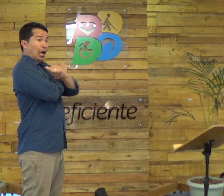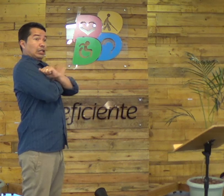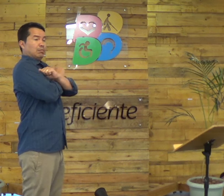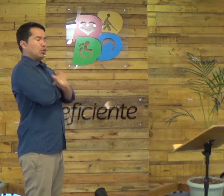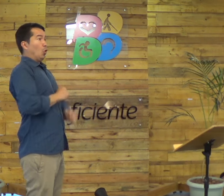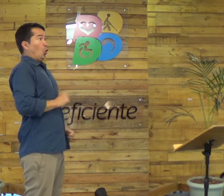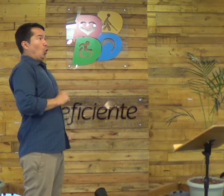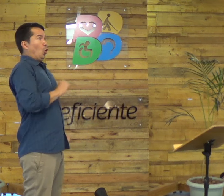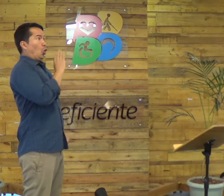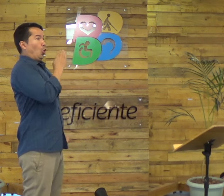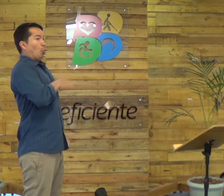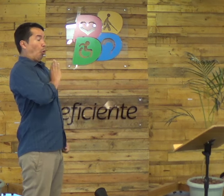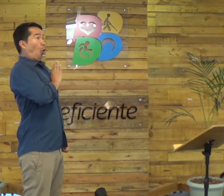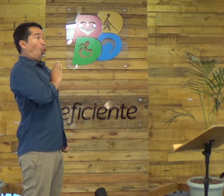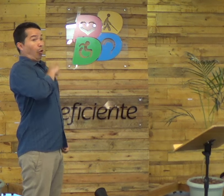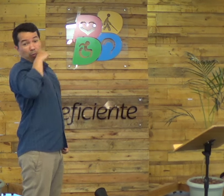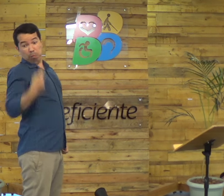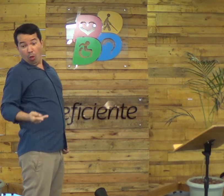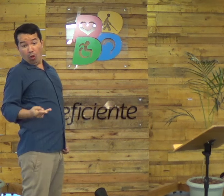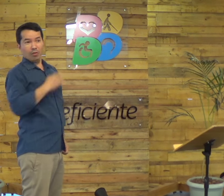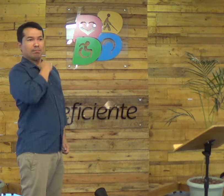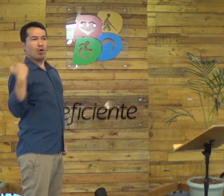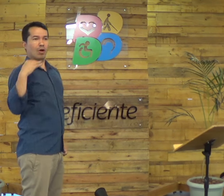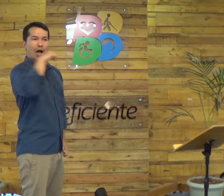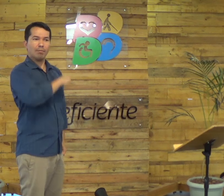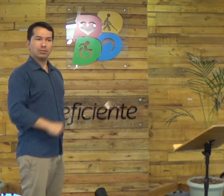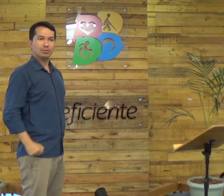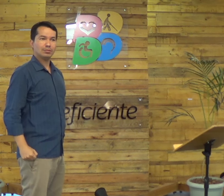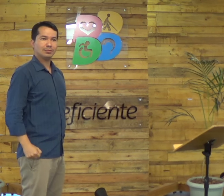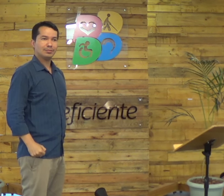A Ana Lias levou um choque. Tem uma parada verdinha e morreu.